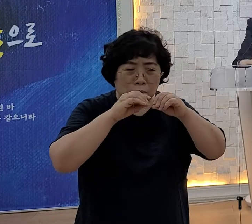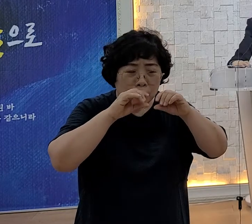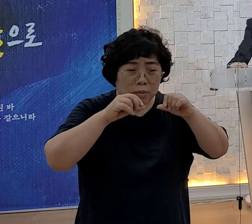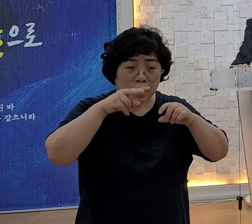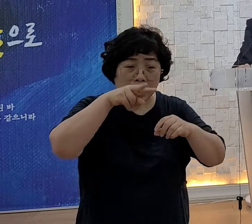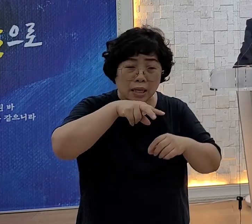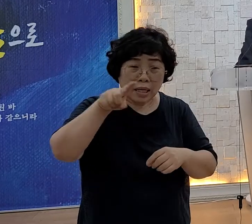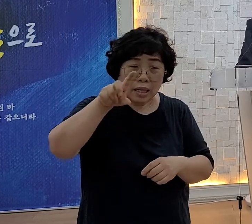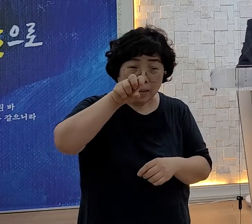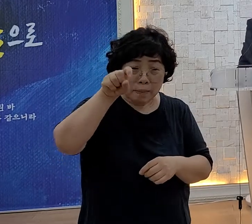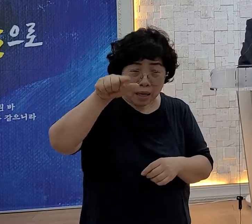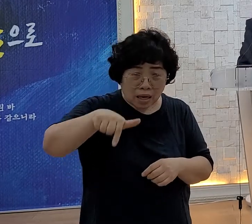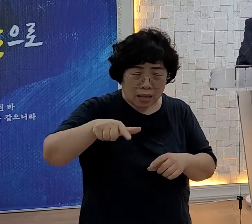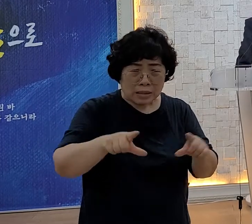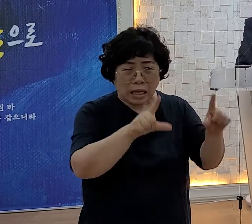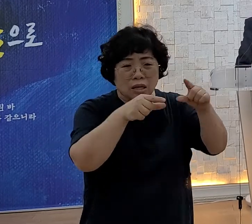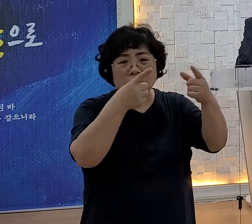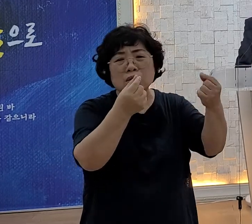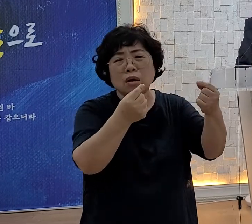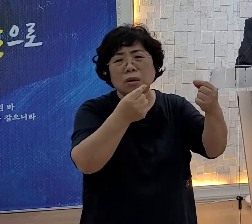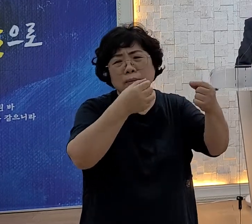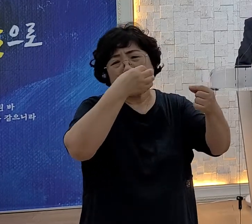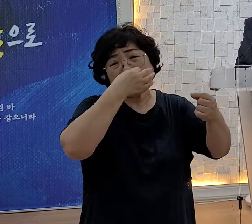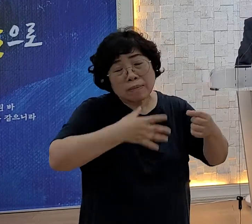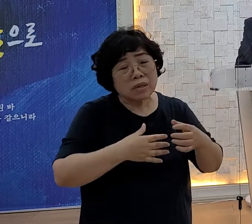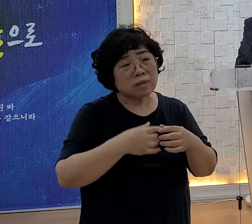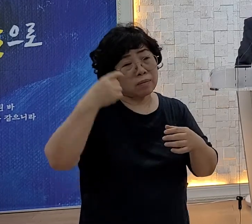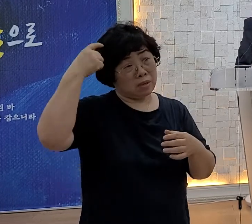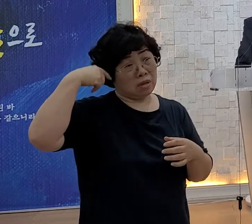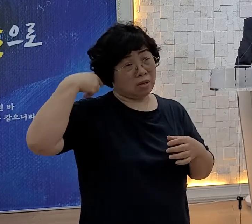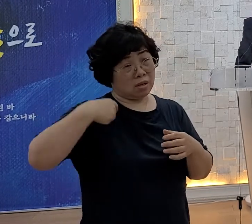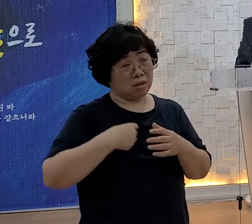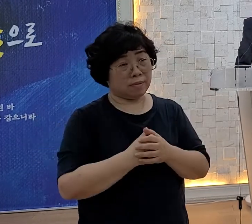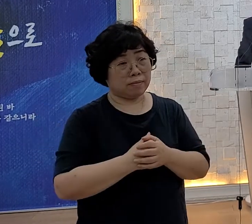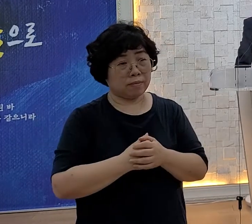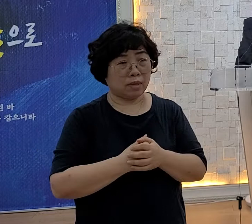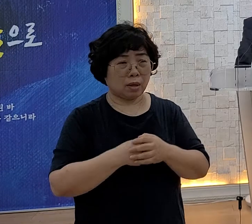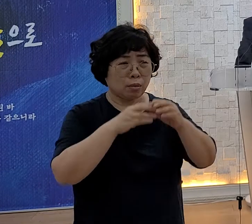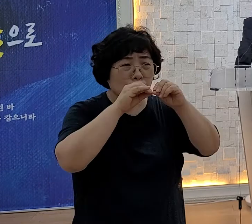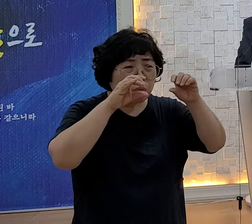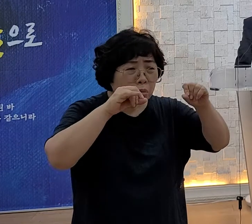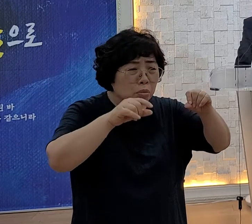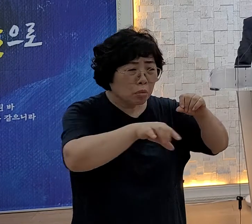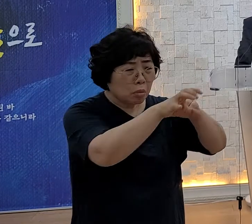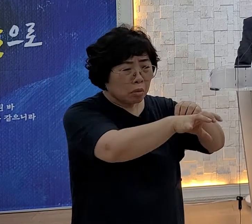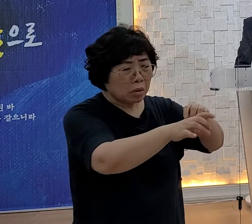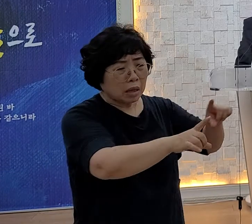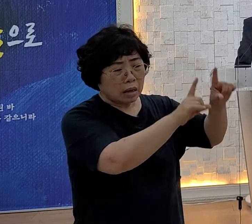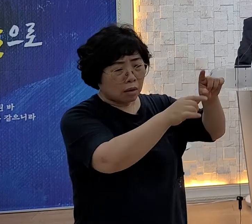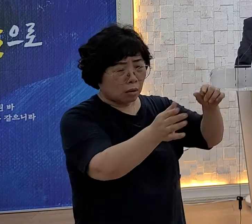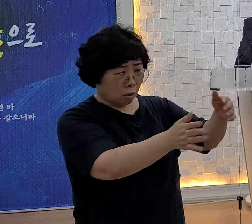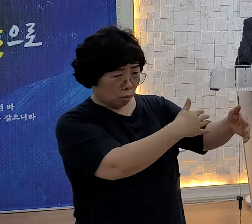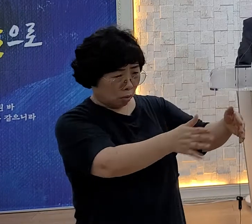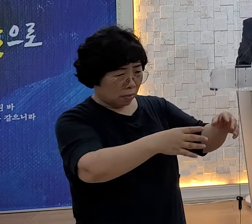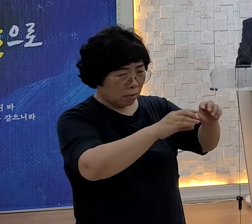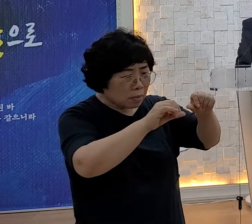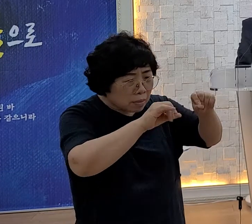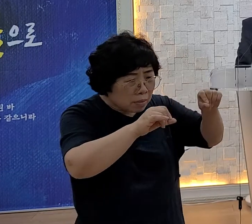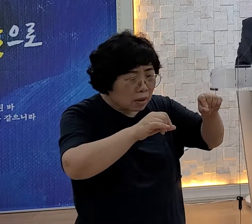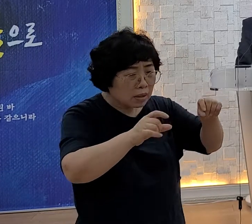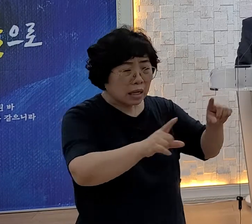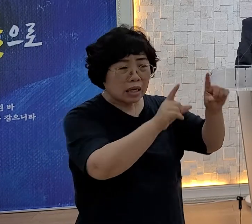우리 인생이 사막과 같음을 늘 경험하죠. 그리고 가정이나 이 자녀에게 어떤 뜻하지